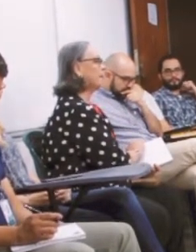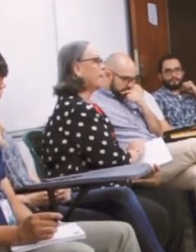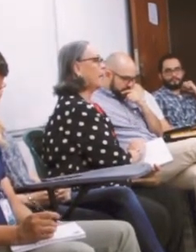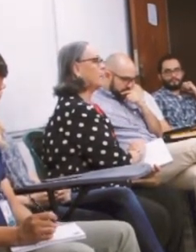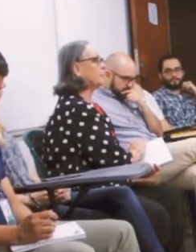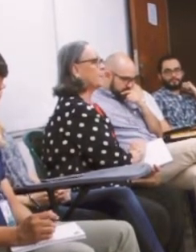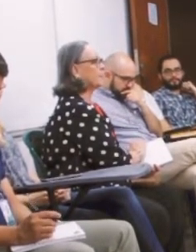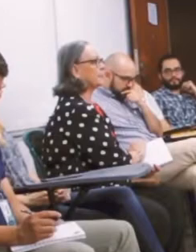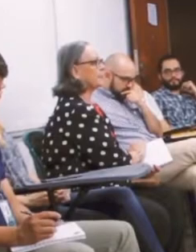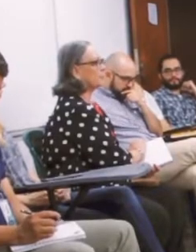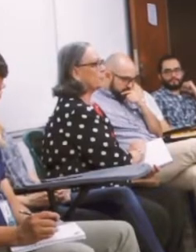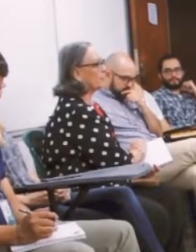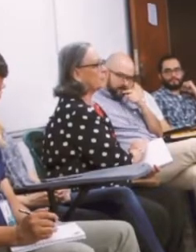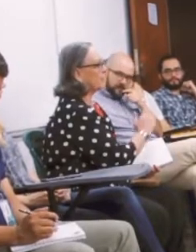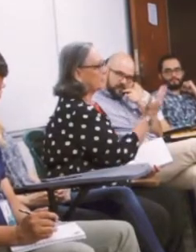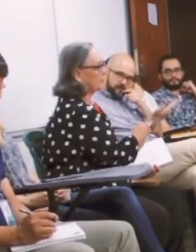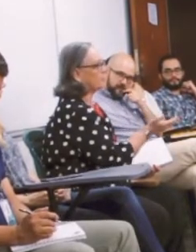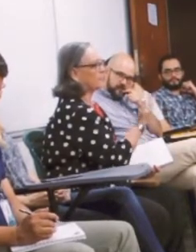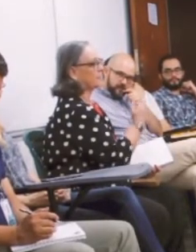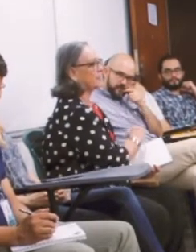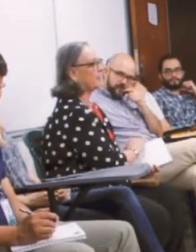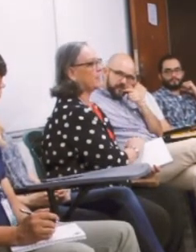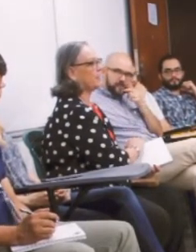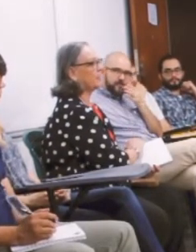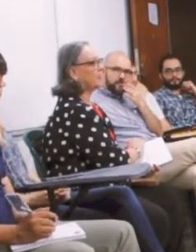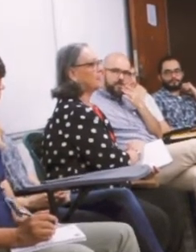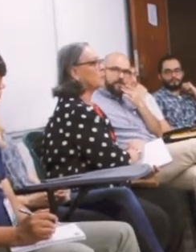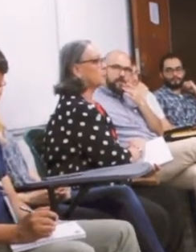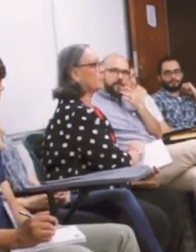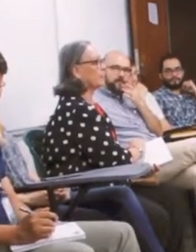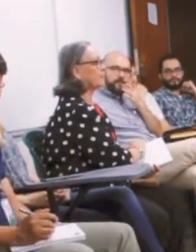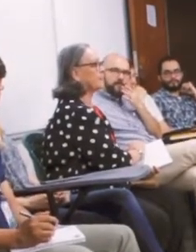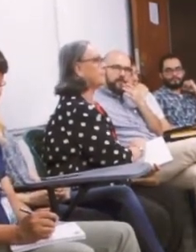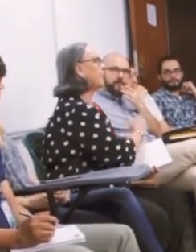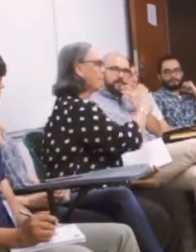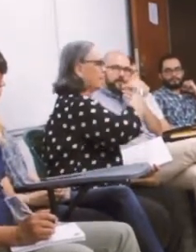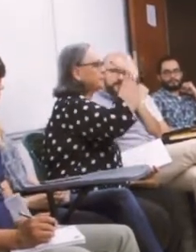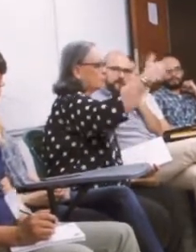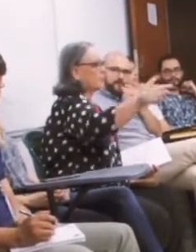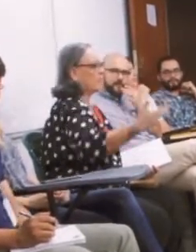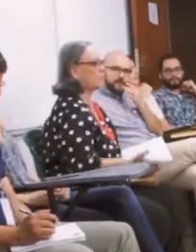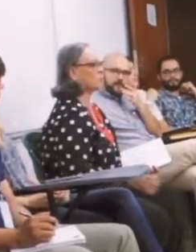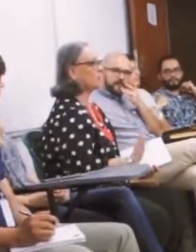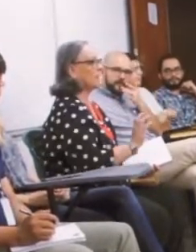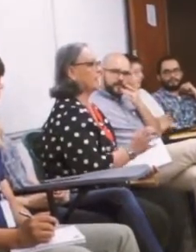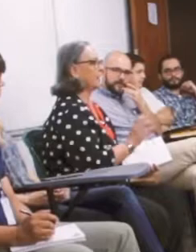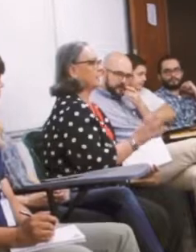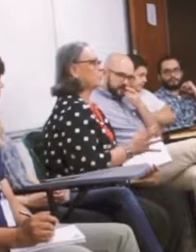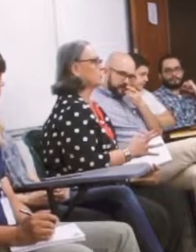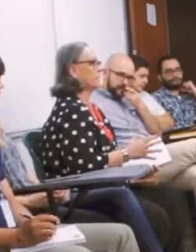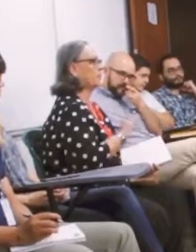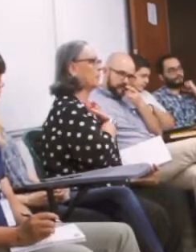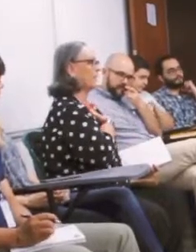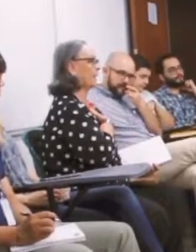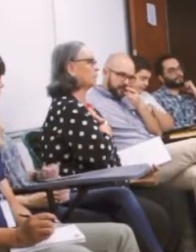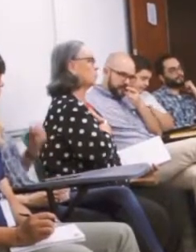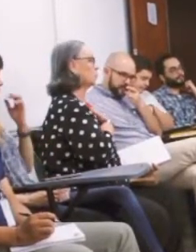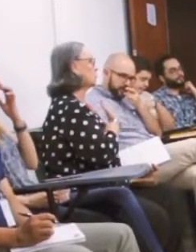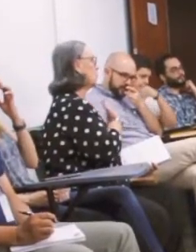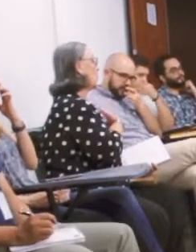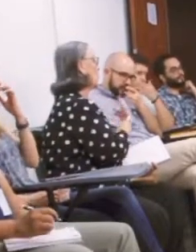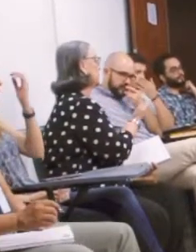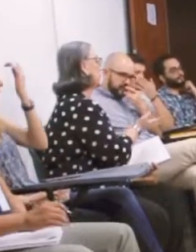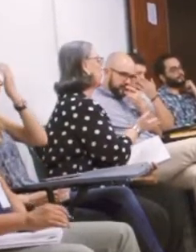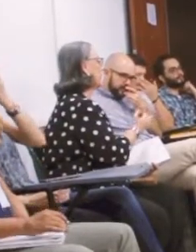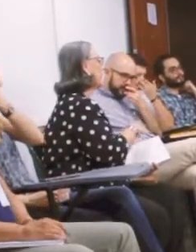días. A mí me parece que es muy importante que ustedes también nos puedan decir, venga, discutamos este concepto que para